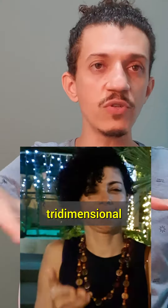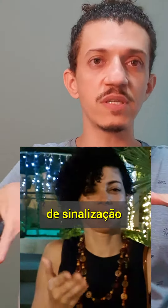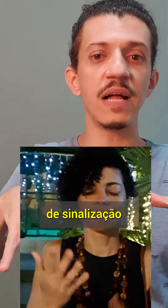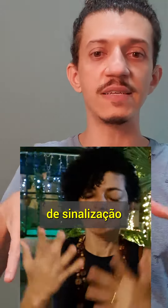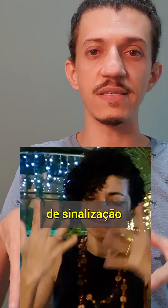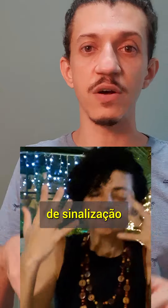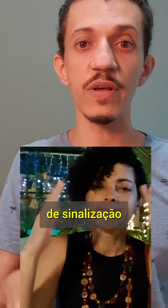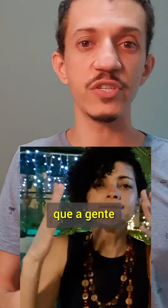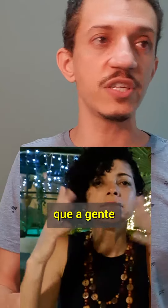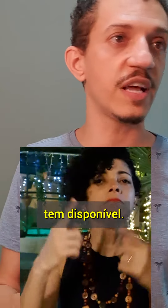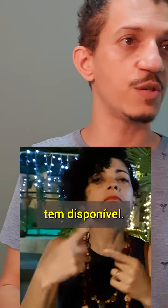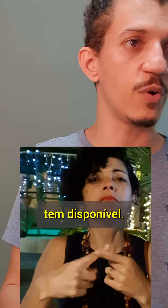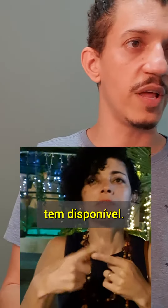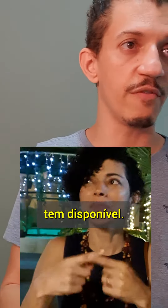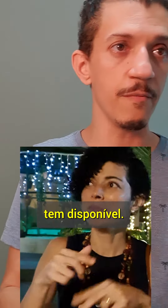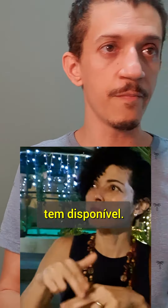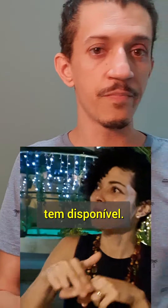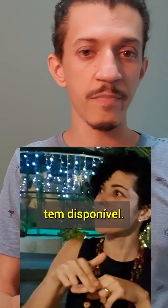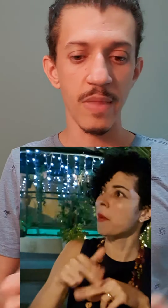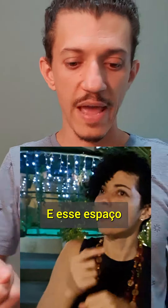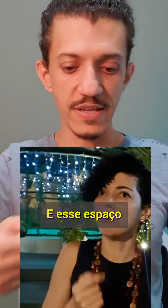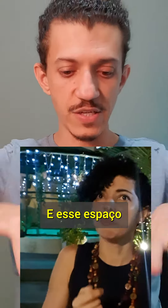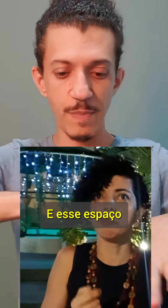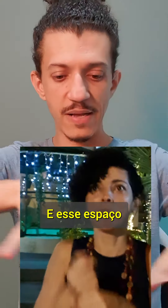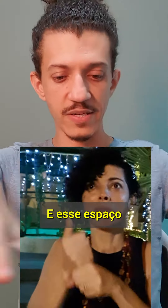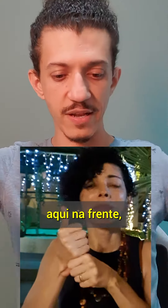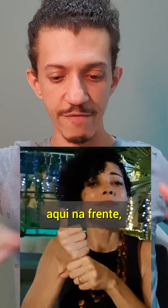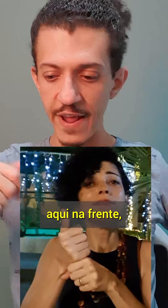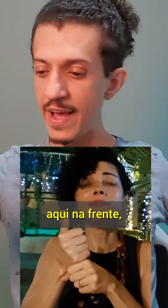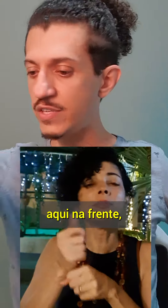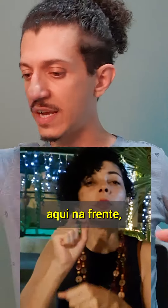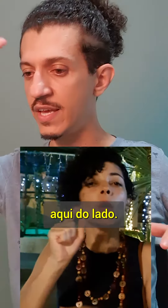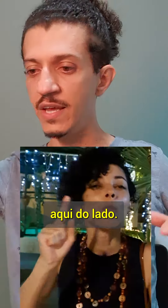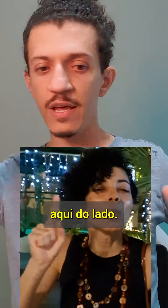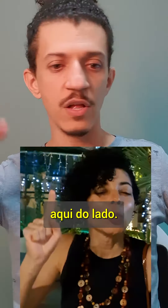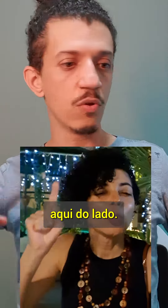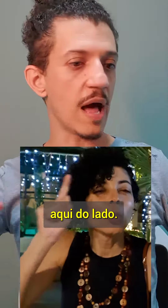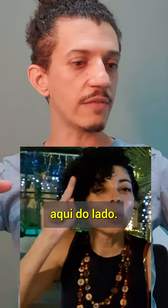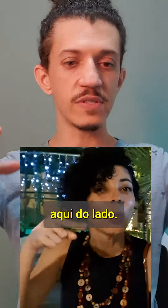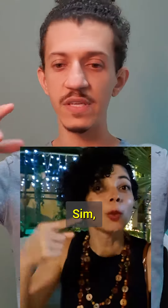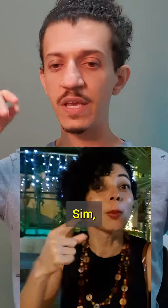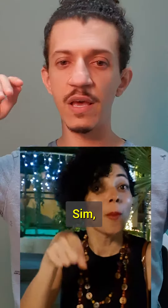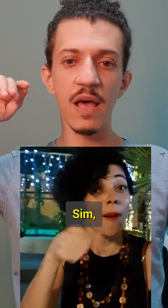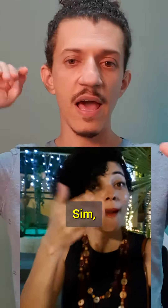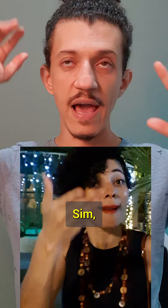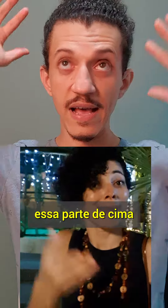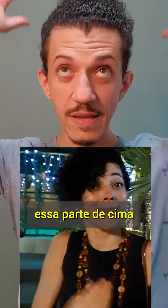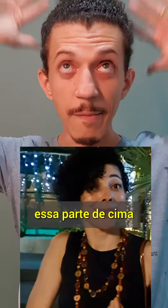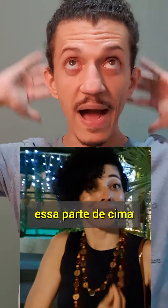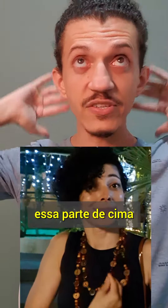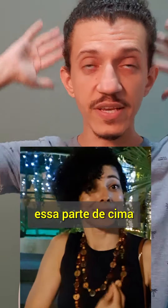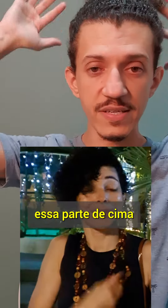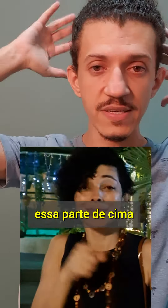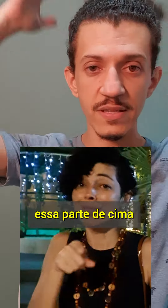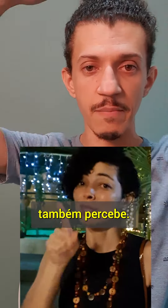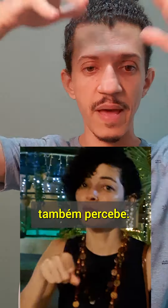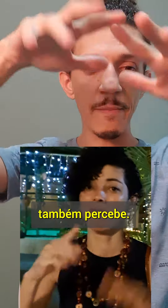de sinalização que a gente tem disponível, esse espaço aqui na frente, aqui, do lado, assim, essa parte aqui, assim, também,